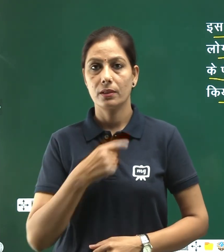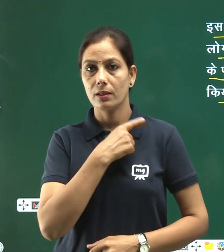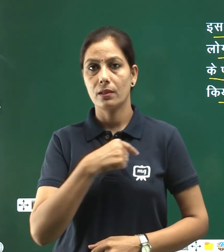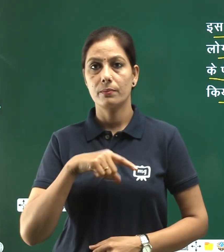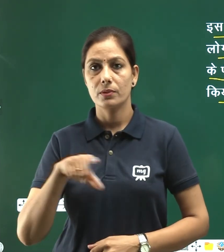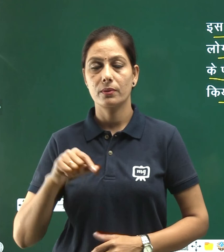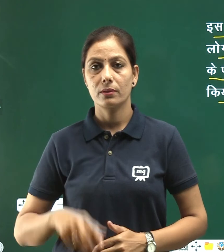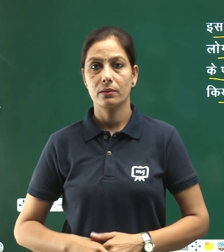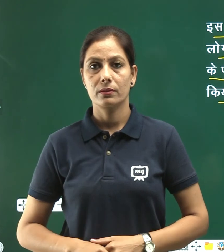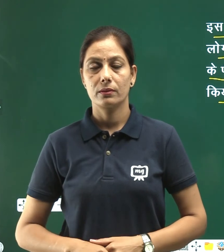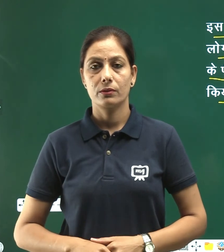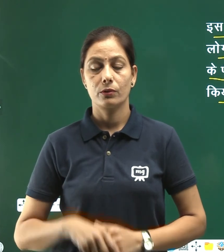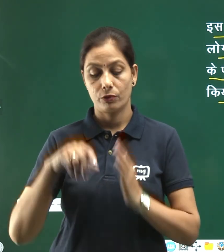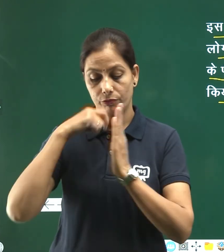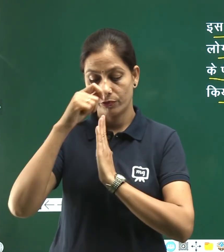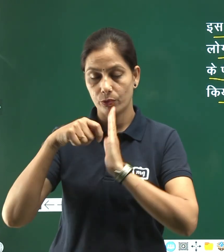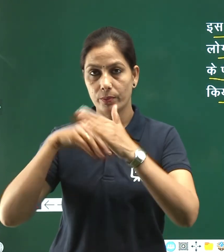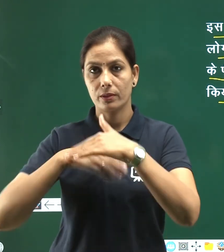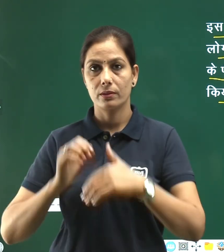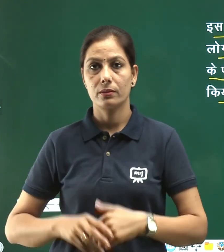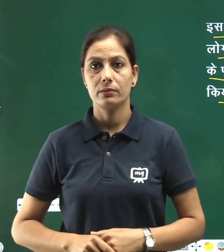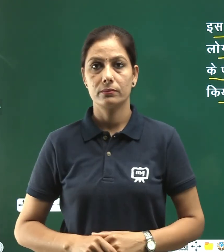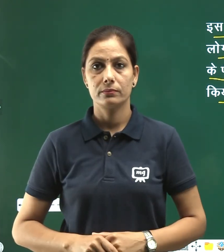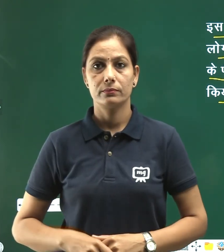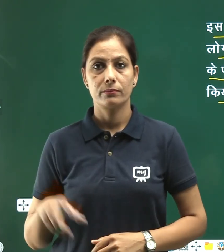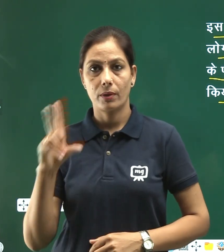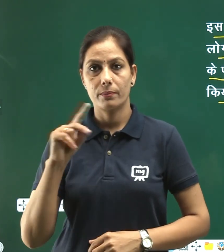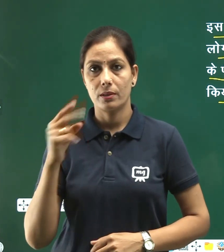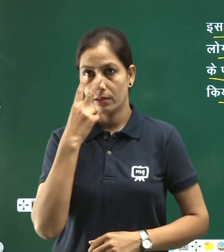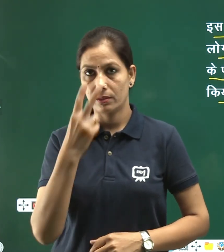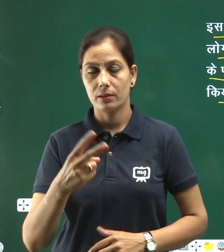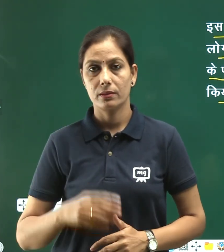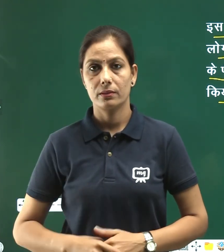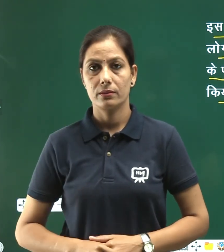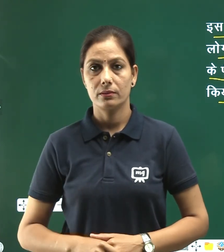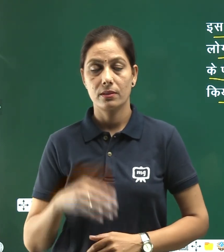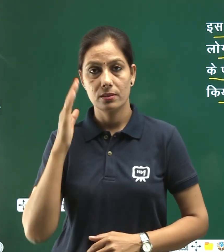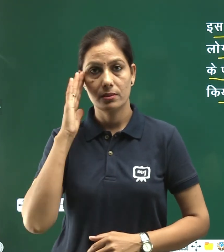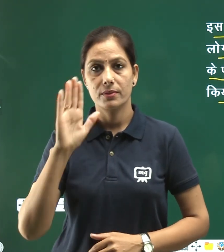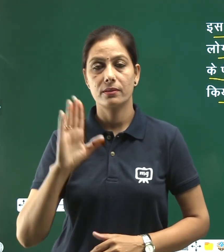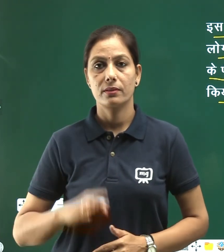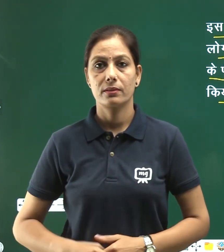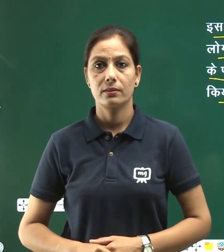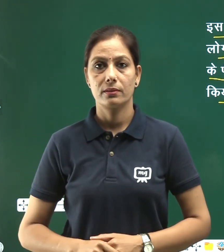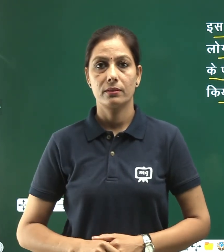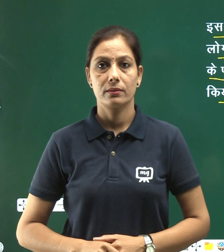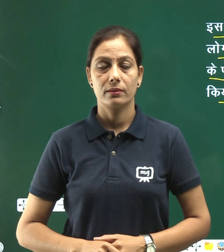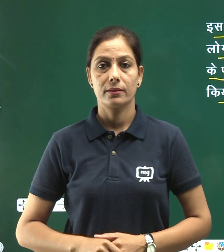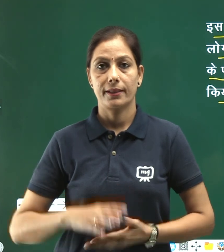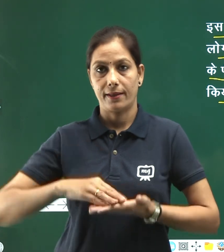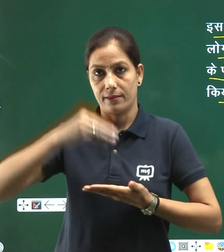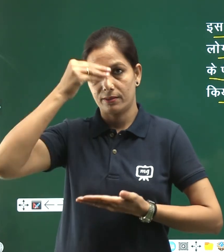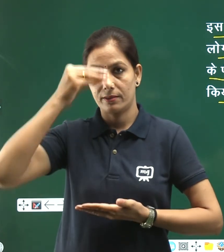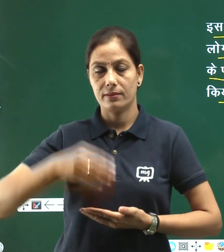आप वीडियो में बार बार देखें, समझें,